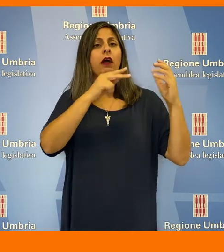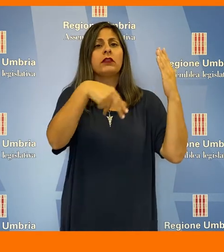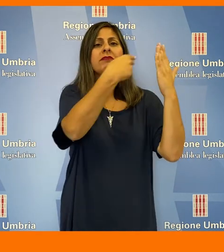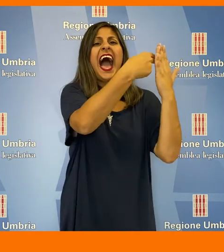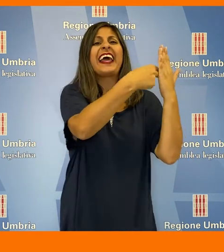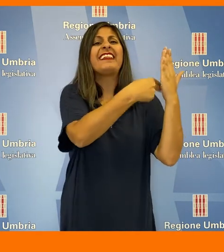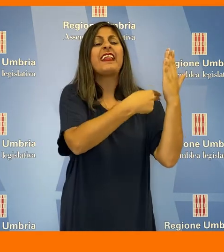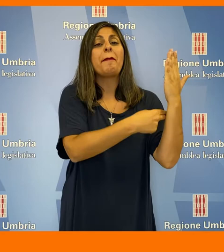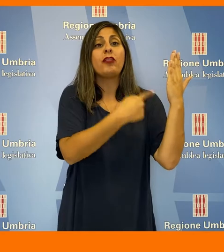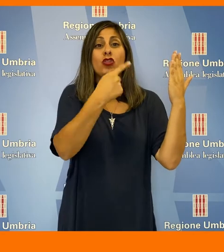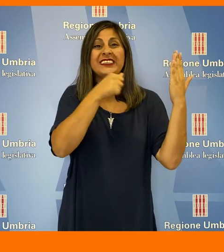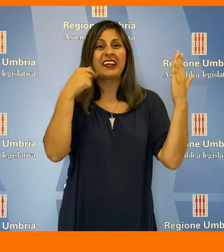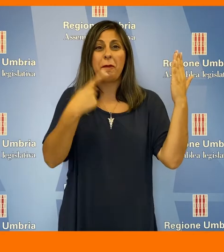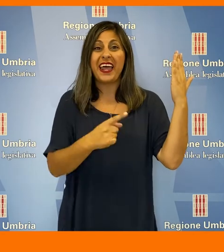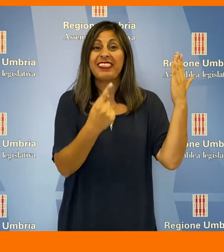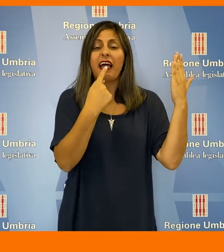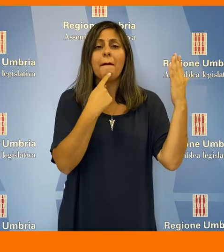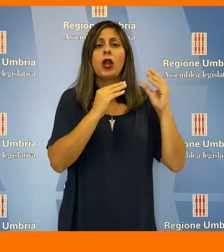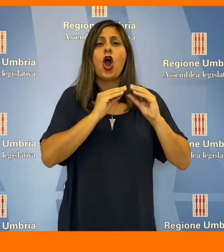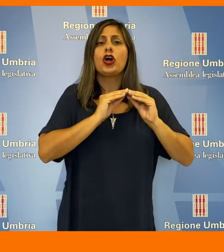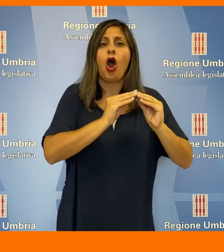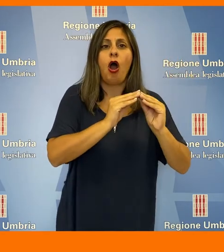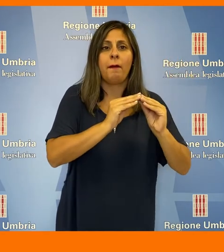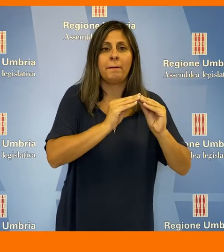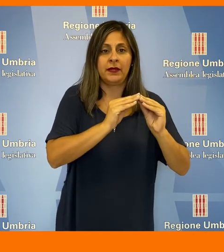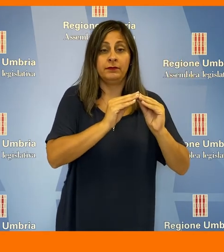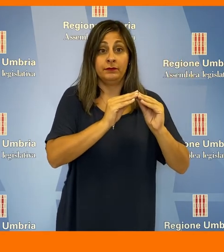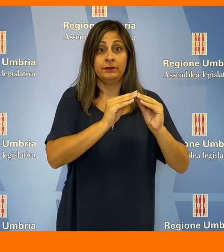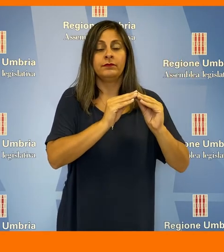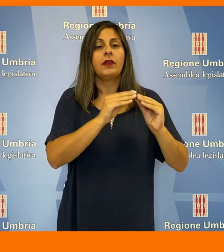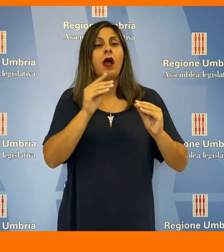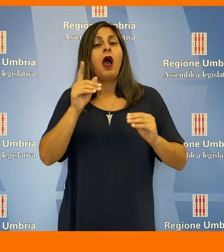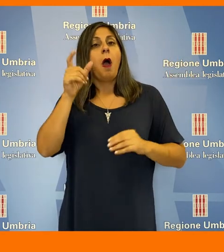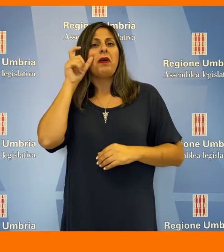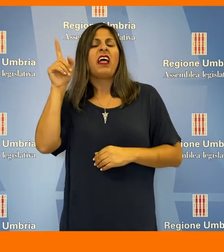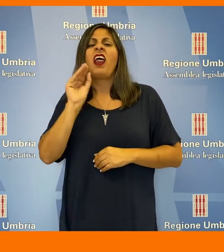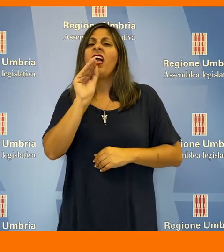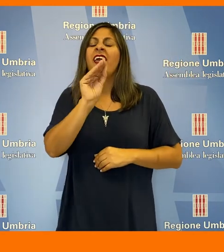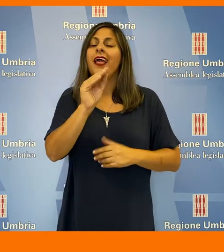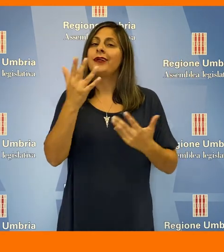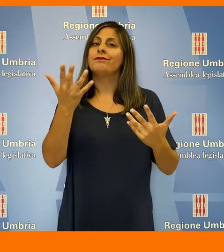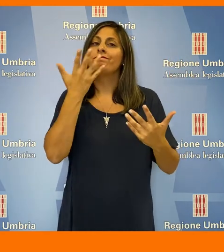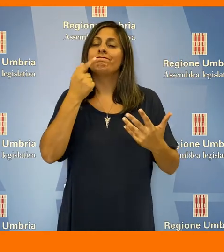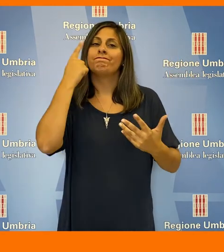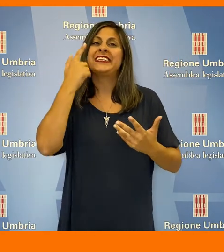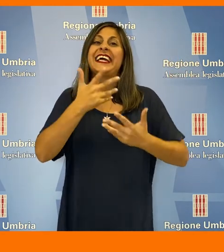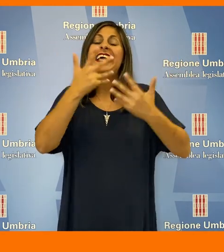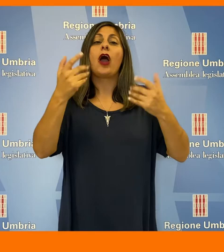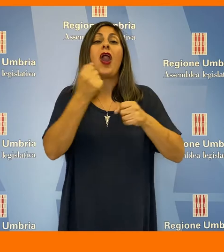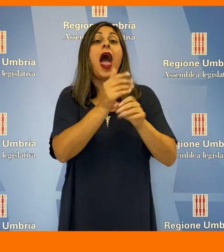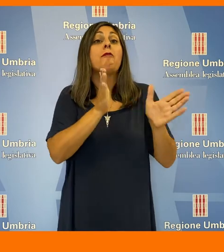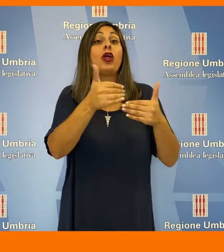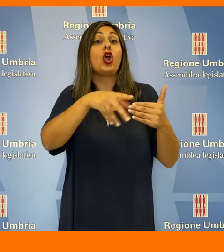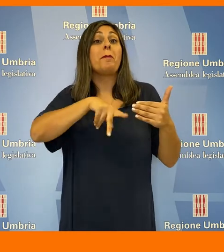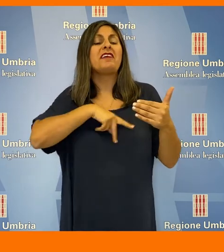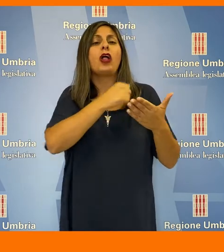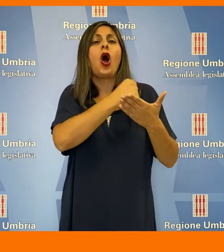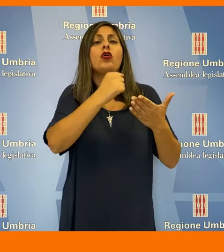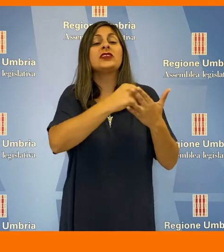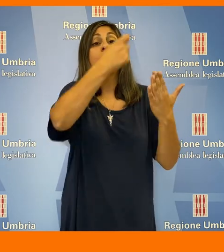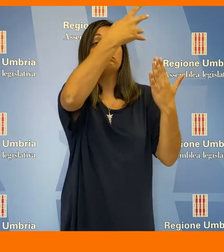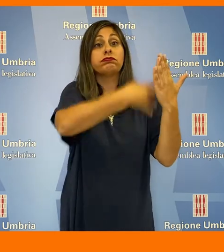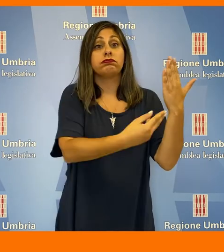di diagnostica privati ai fini dell'effettuazione dei tamponi ororinofaringei. Bettarelli chiede inoltre che siano